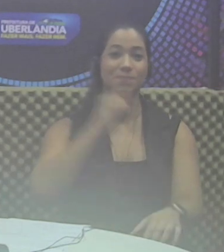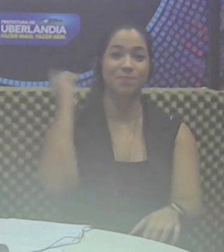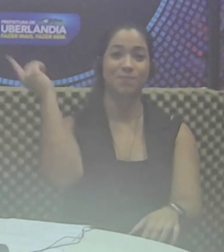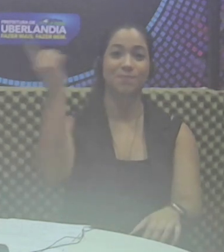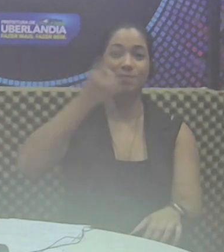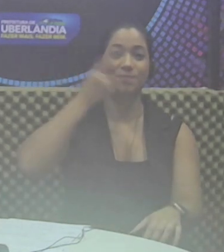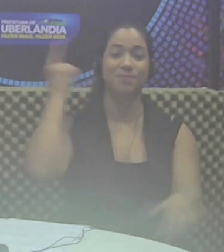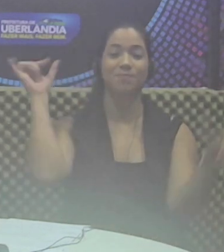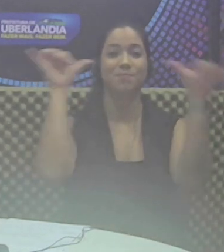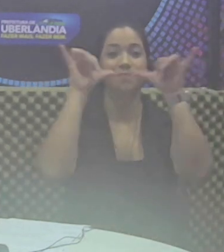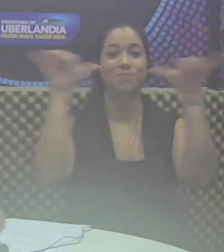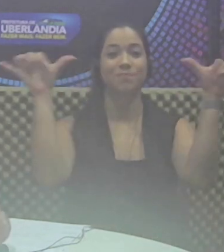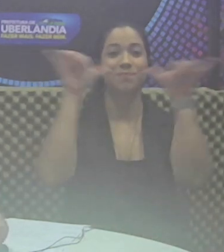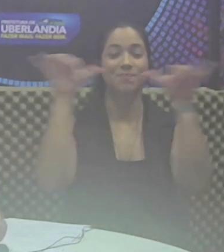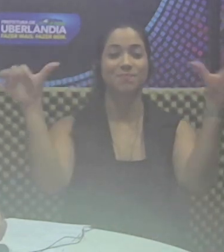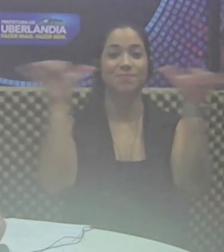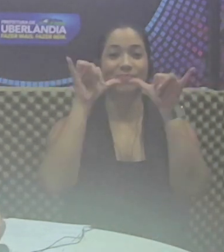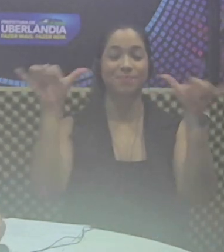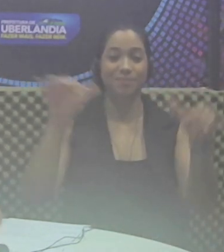Giro de